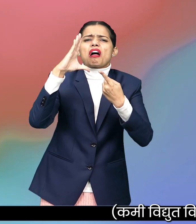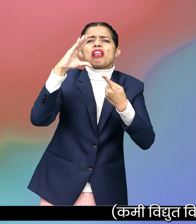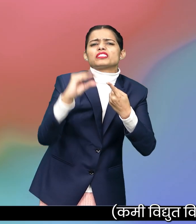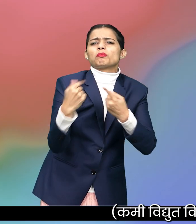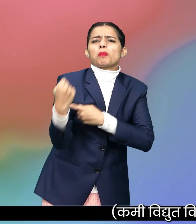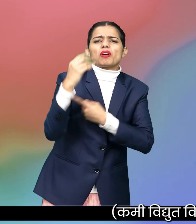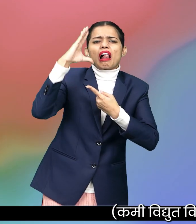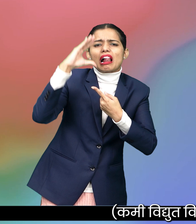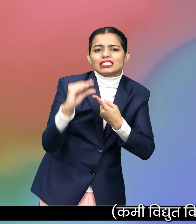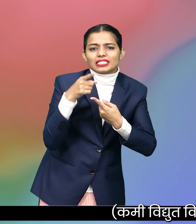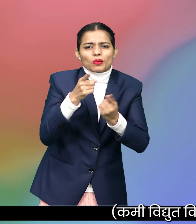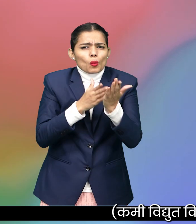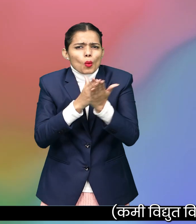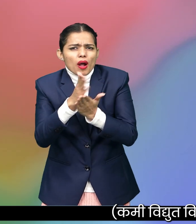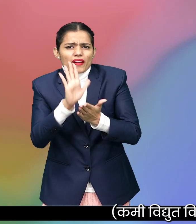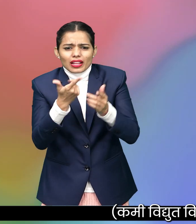जातो.